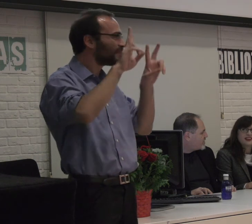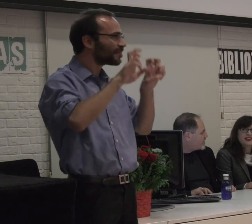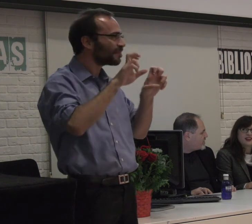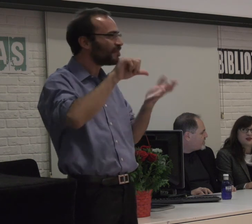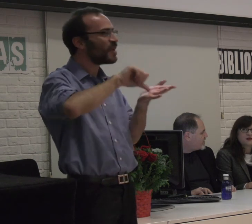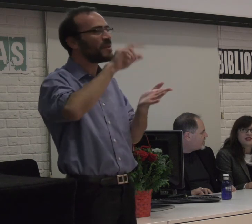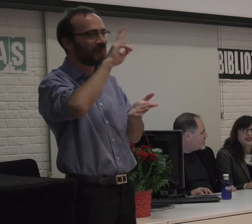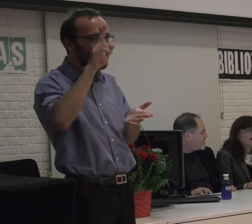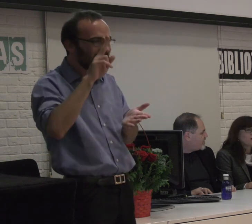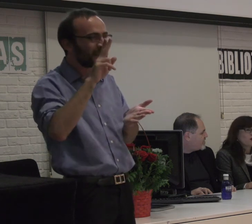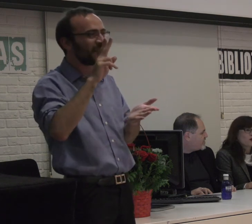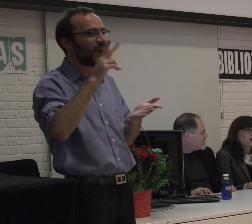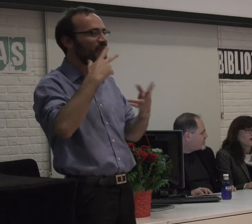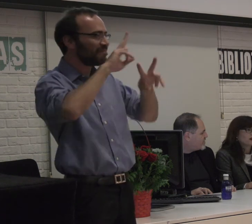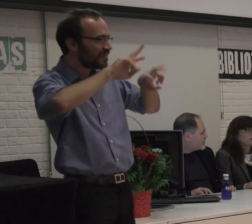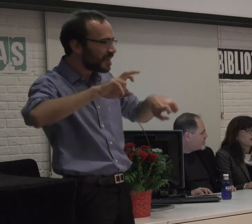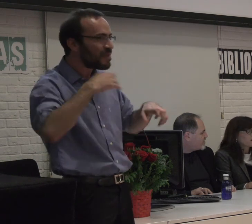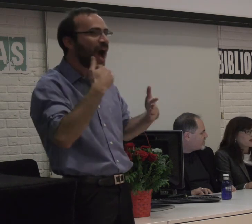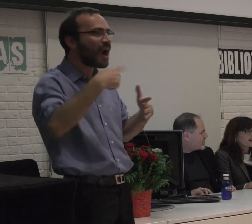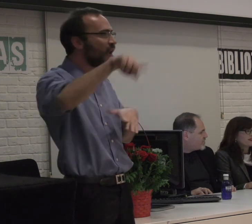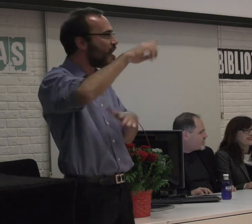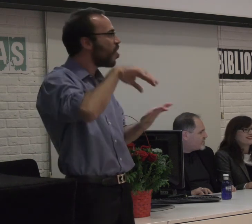de lo que he investigado o alguna duda.